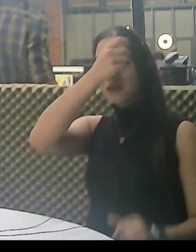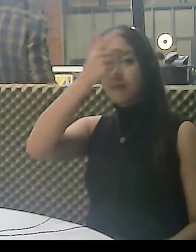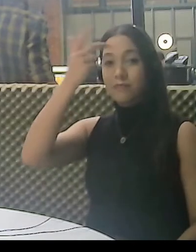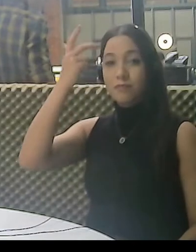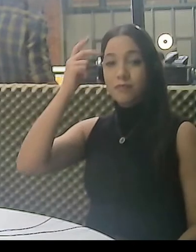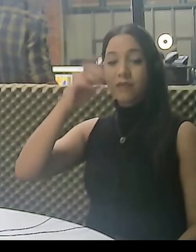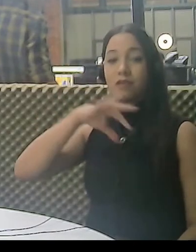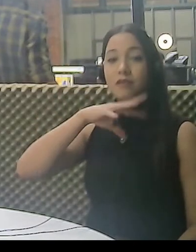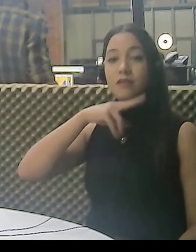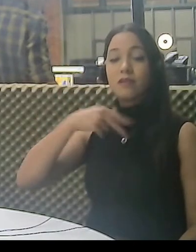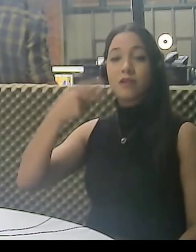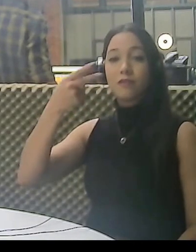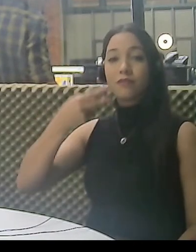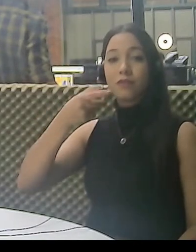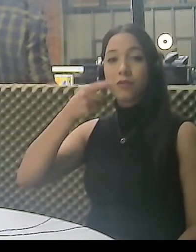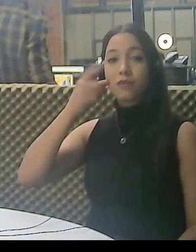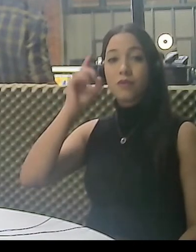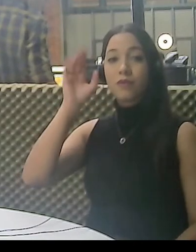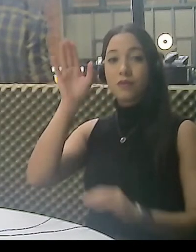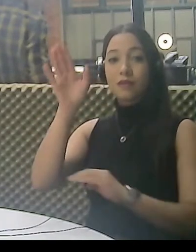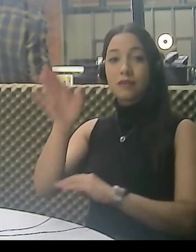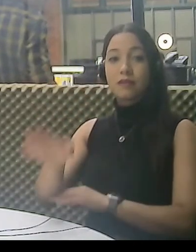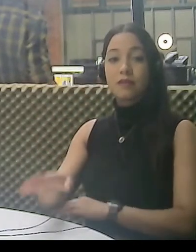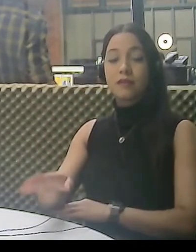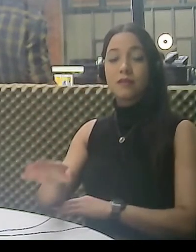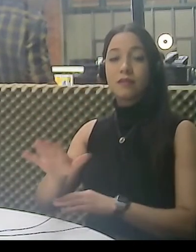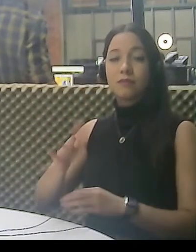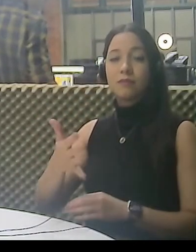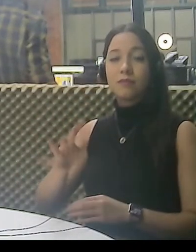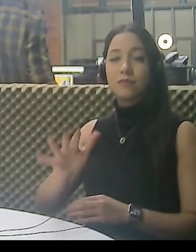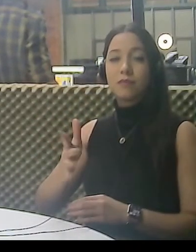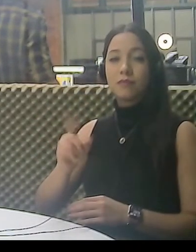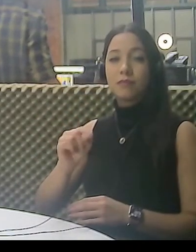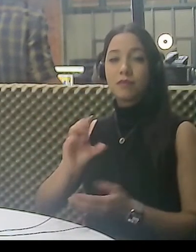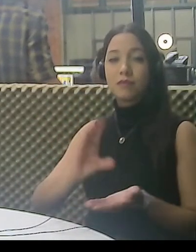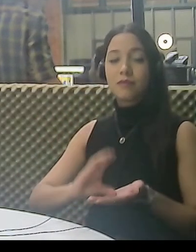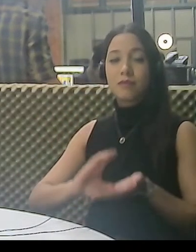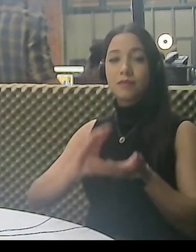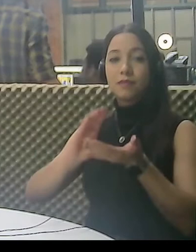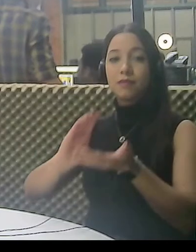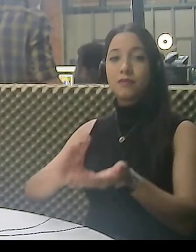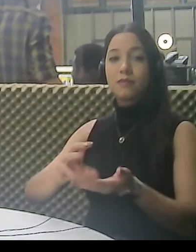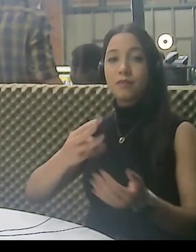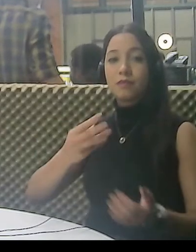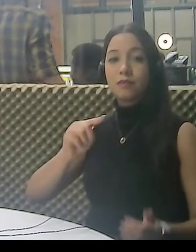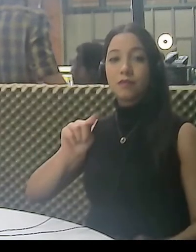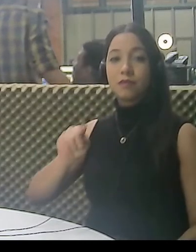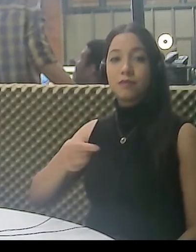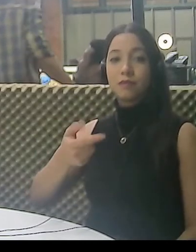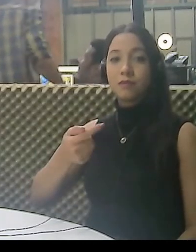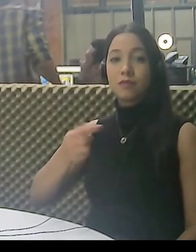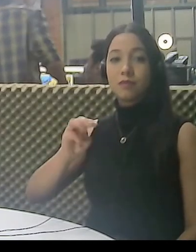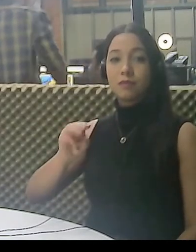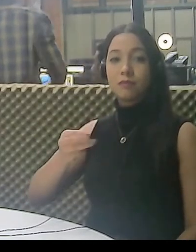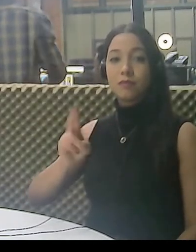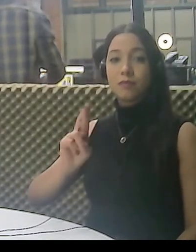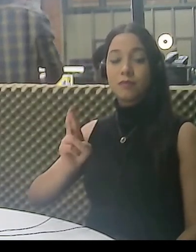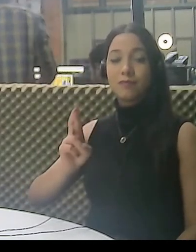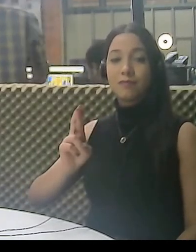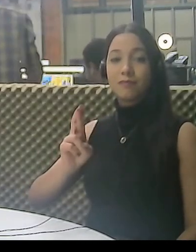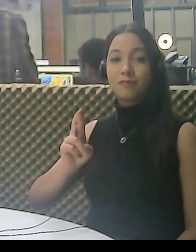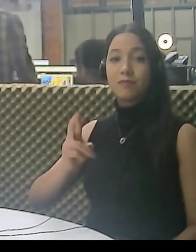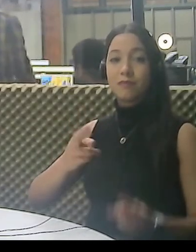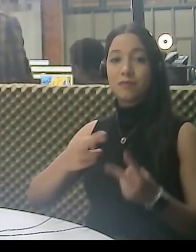Leão a vereadores na tarde de ontem e a estimativa é que sejam investidos cerca de 3,7 milhões de reais